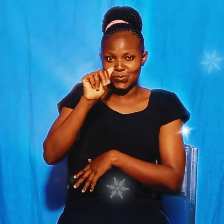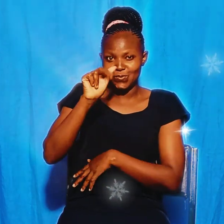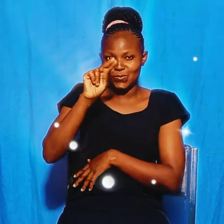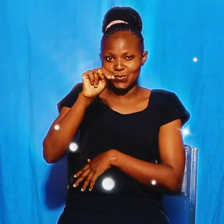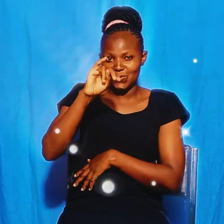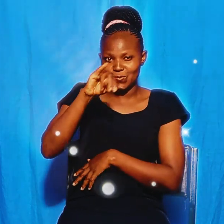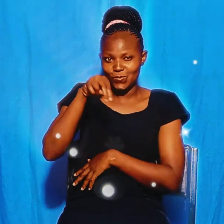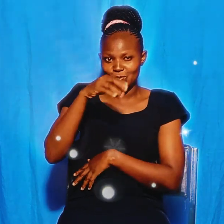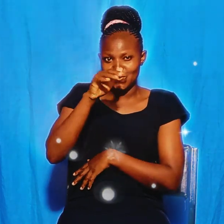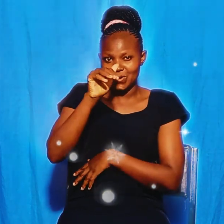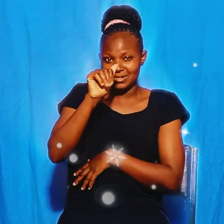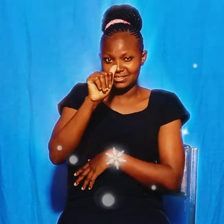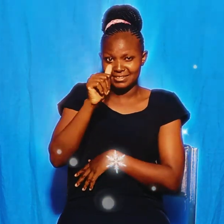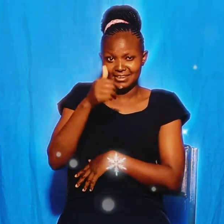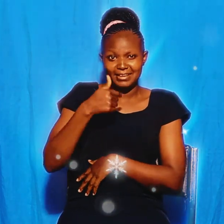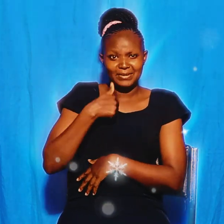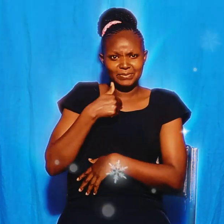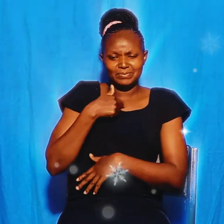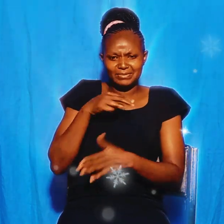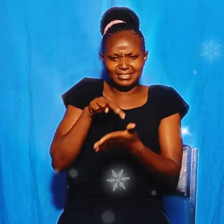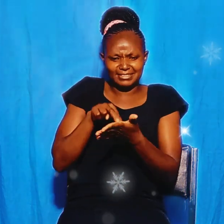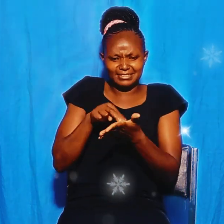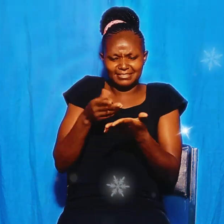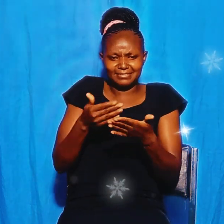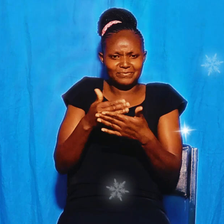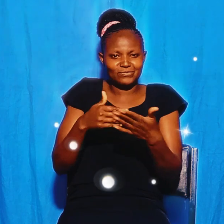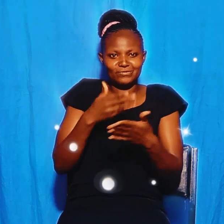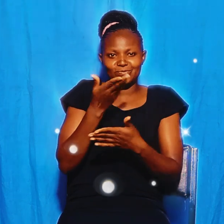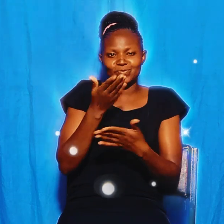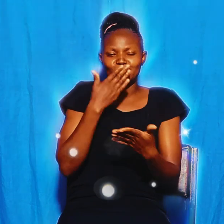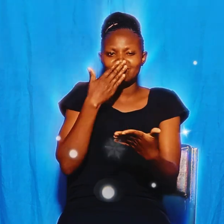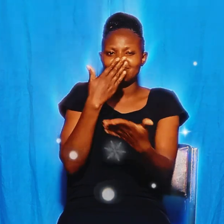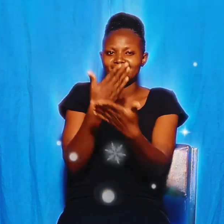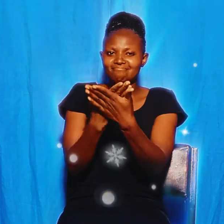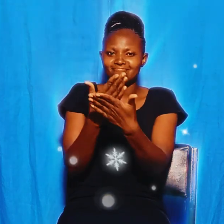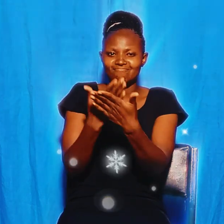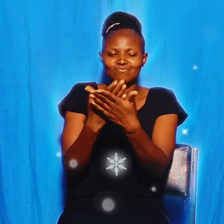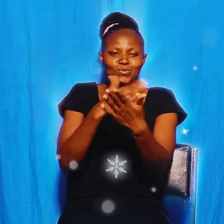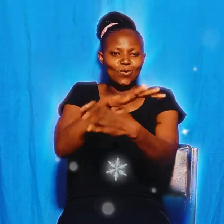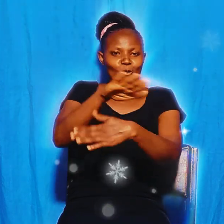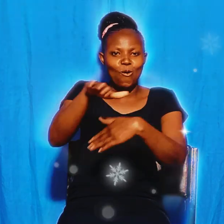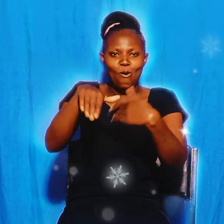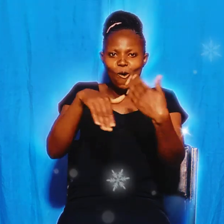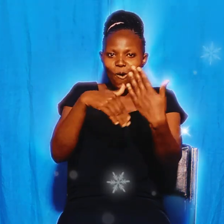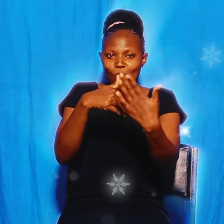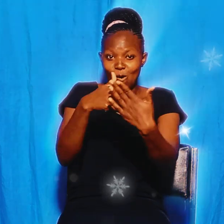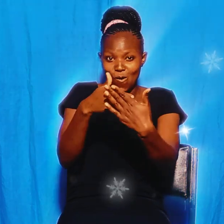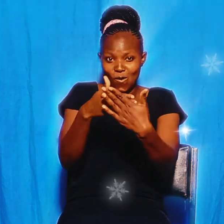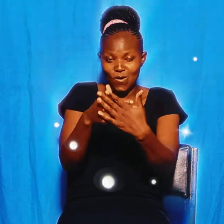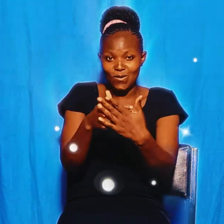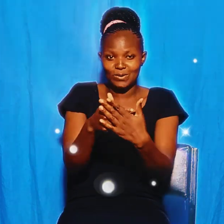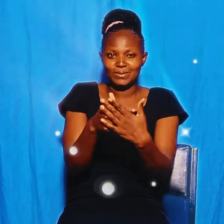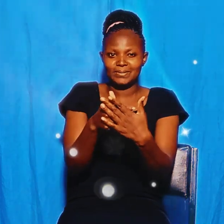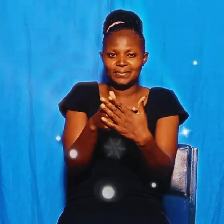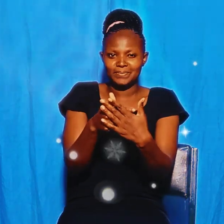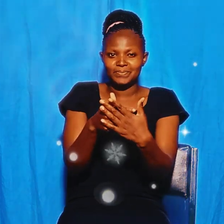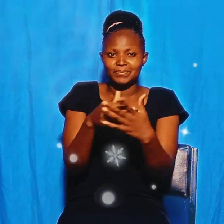na niunga ni tebaambe wenyu kumutu mgea mwe wanthe, na munomono kula kuingai